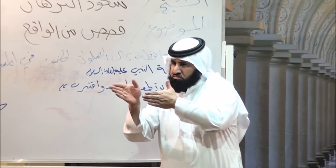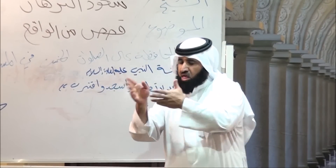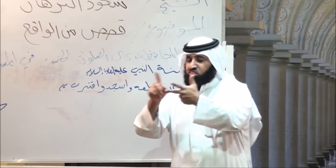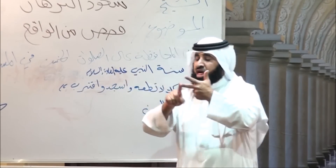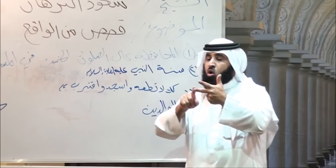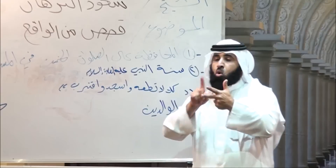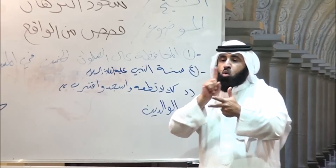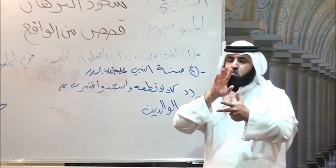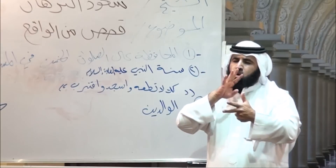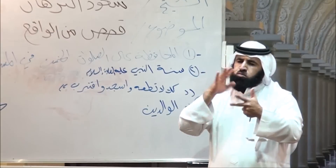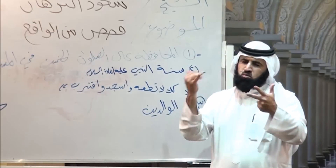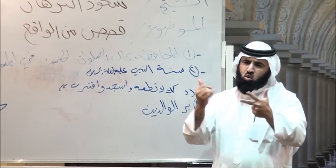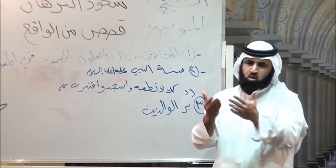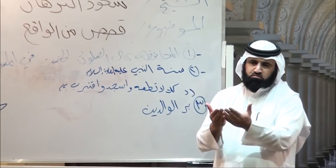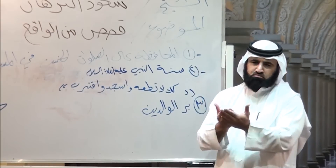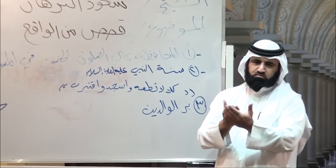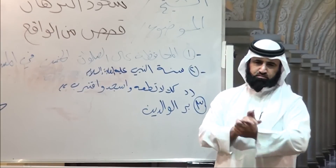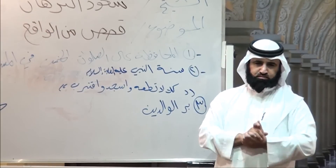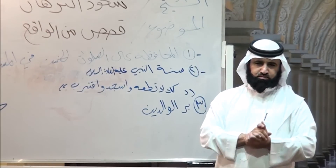وكذلك من أهم أسباب السعادة